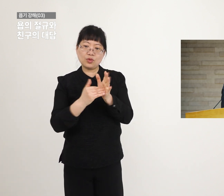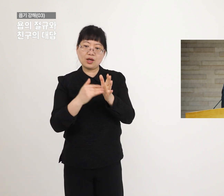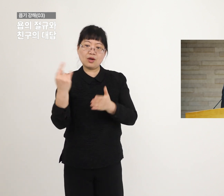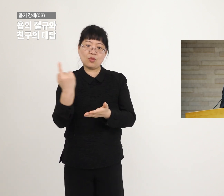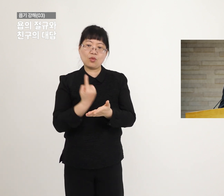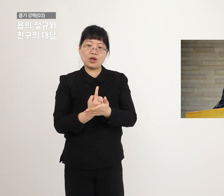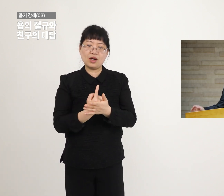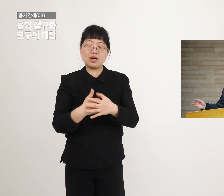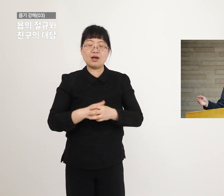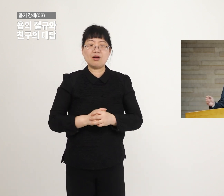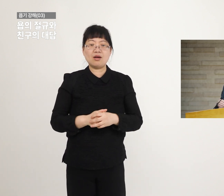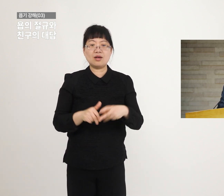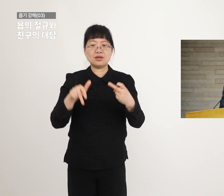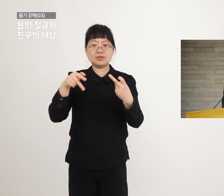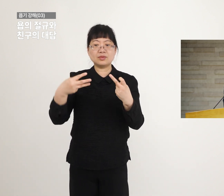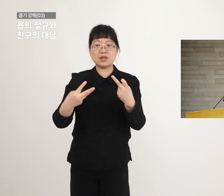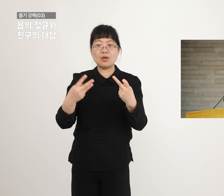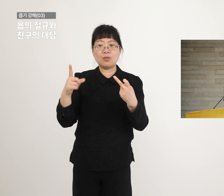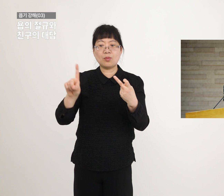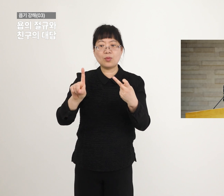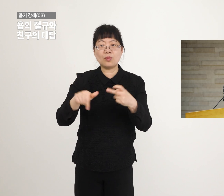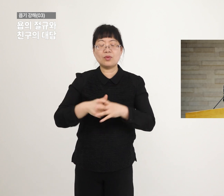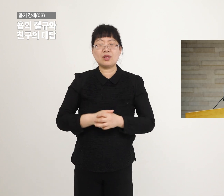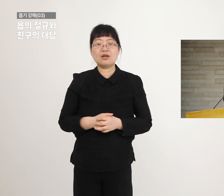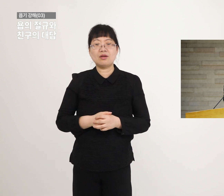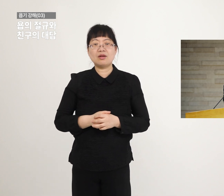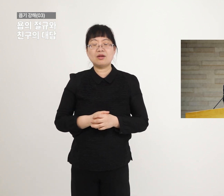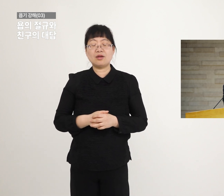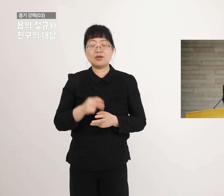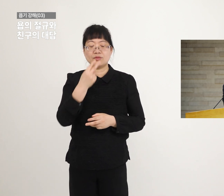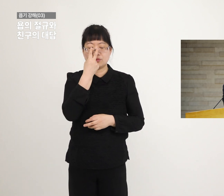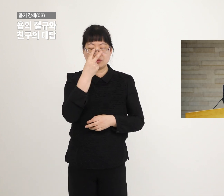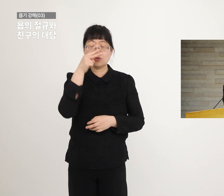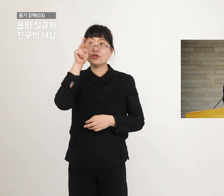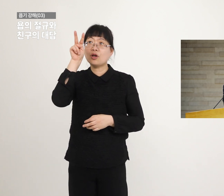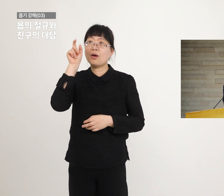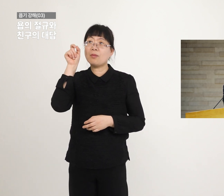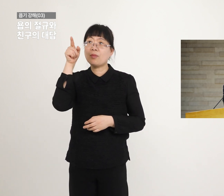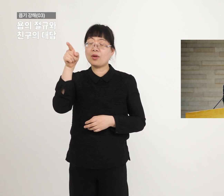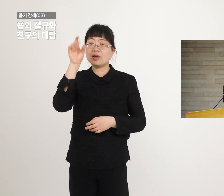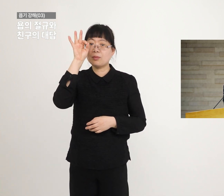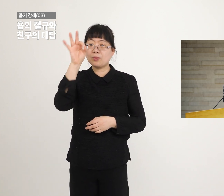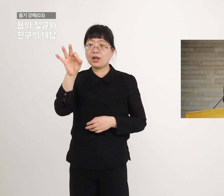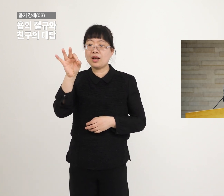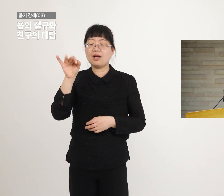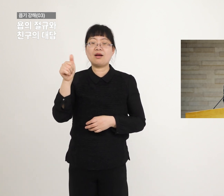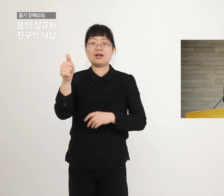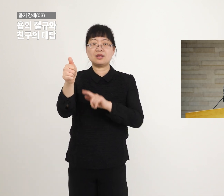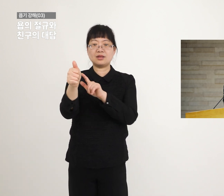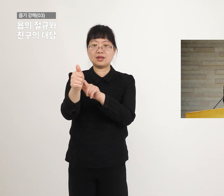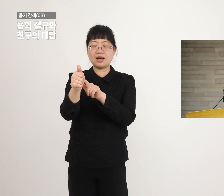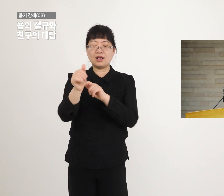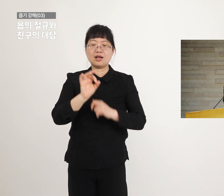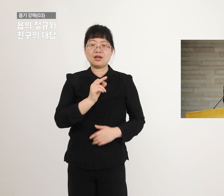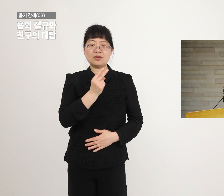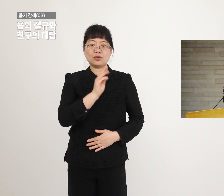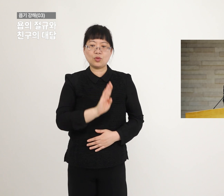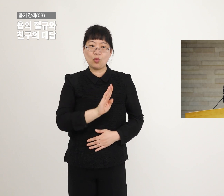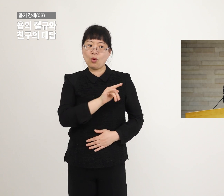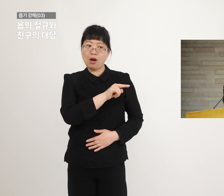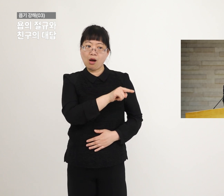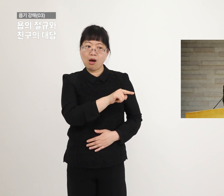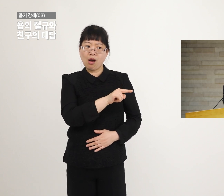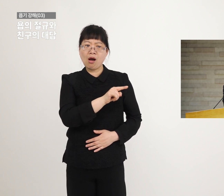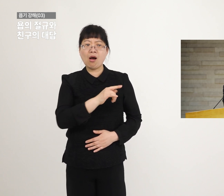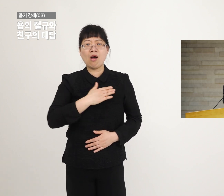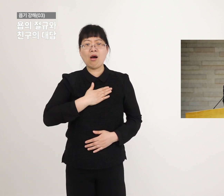오더니 12절 이렇게 되어 있죠. 눈을 들어 멀리 보매 그가 욥인 줄